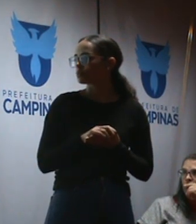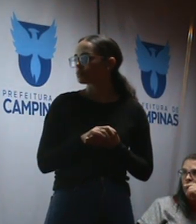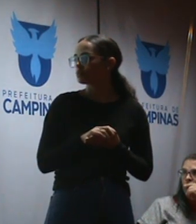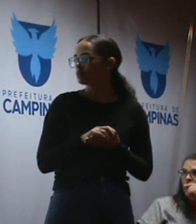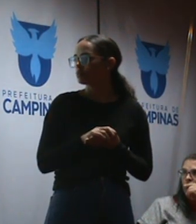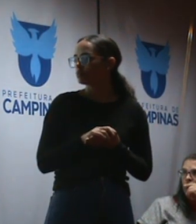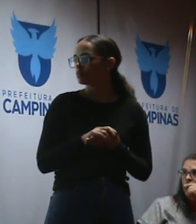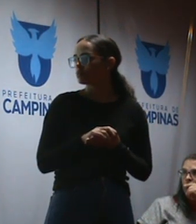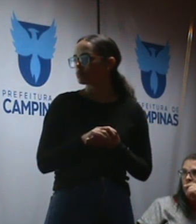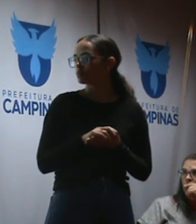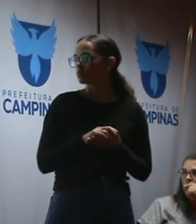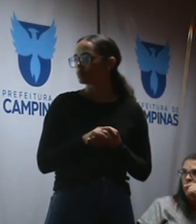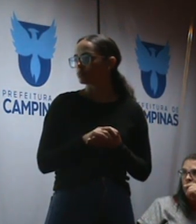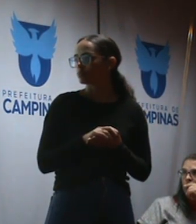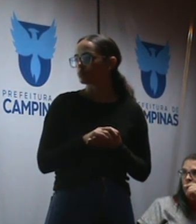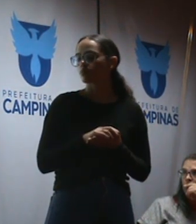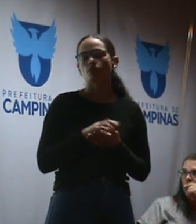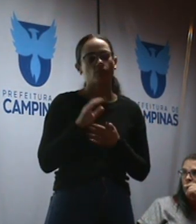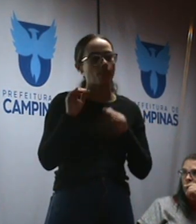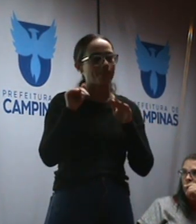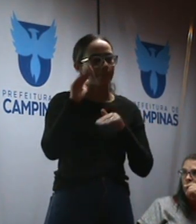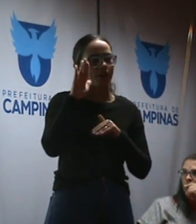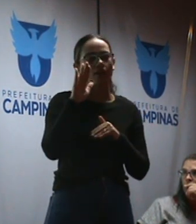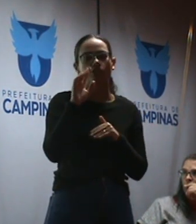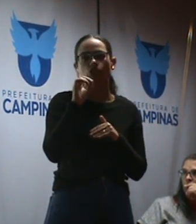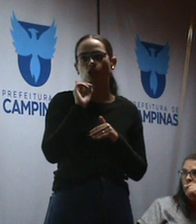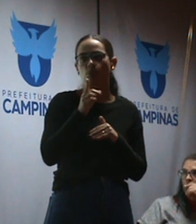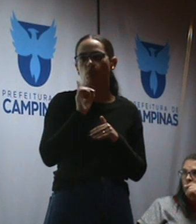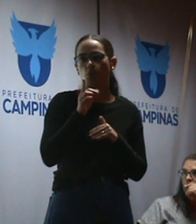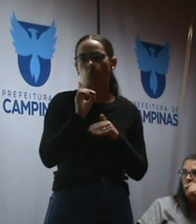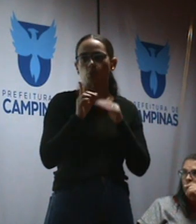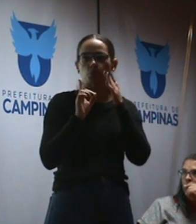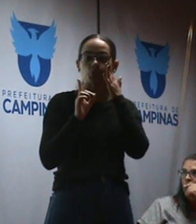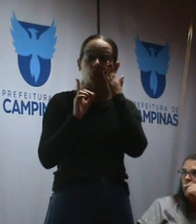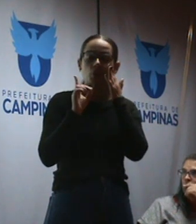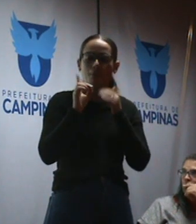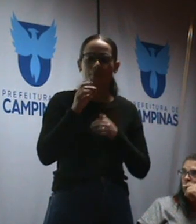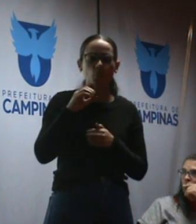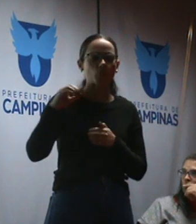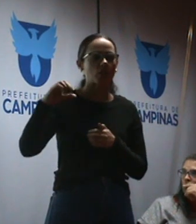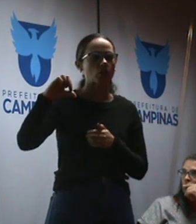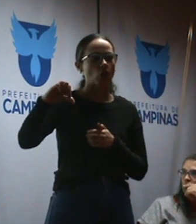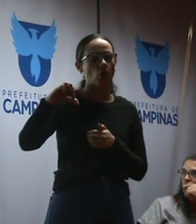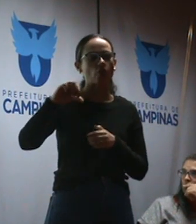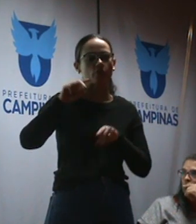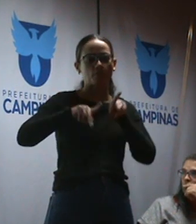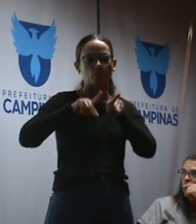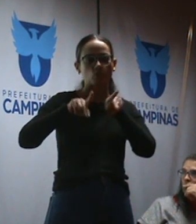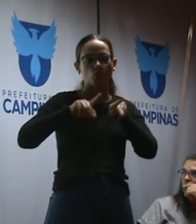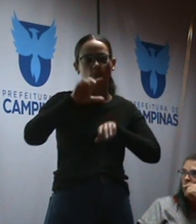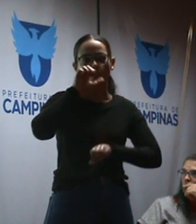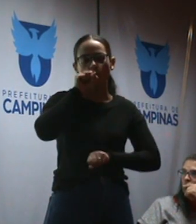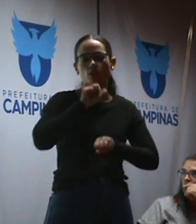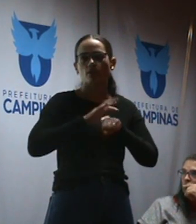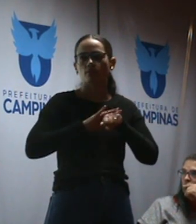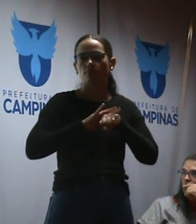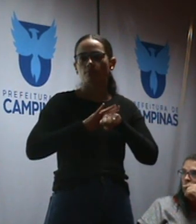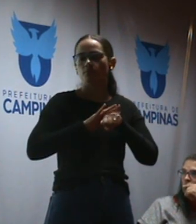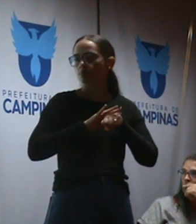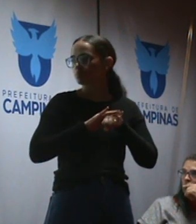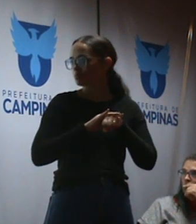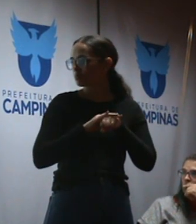ela continua com uma incidência alta. A Noroeste tem em torno de 1.009 casos para cada 100 mil habitantes, né? Seguida